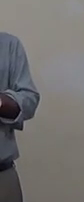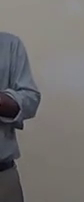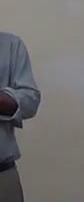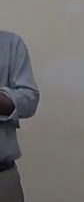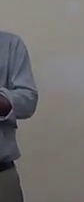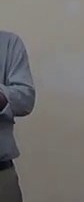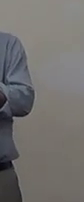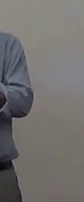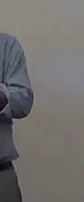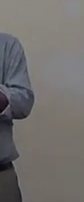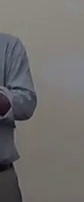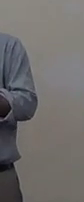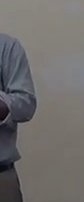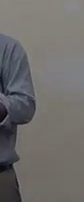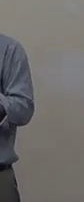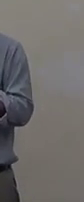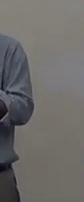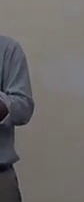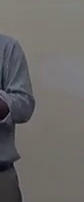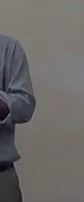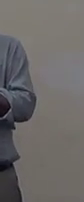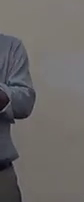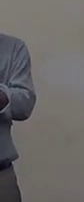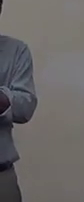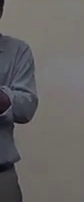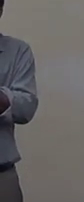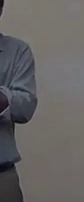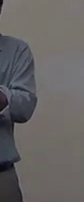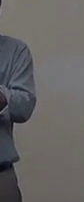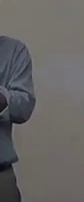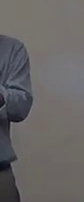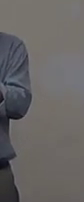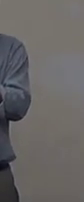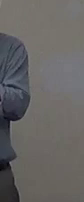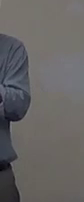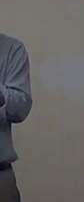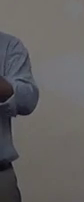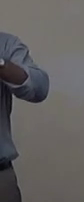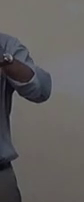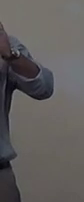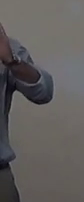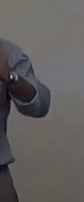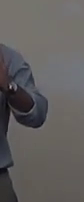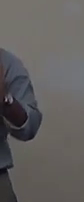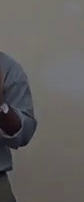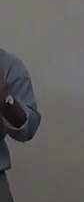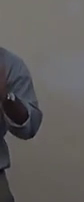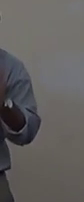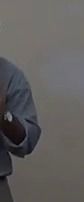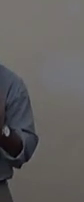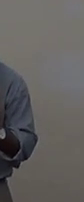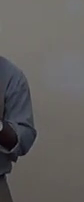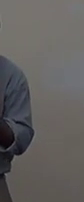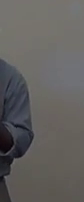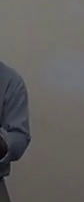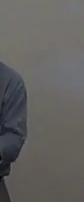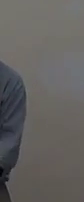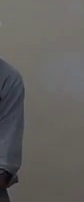hora, dos horas, maybe, tres horas, a las cuatro horas ya.